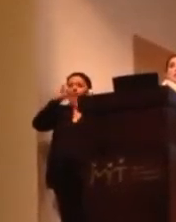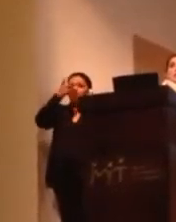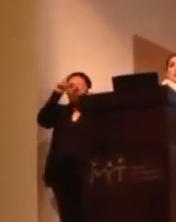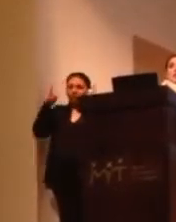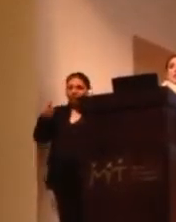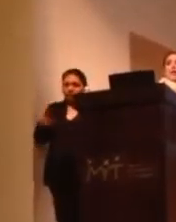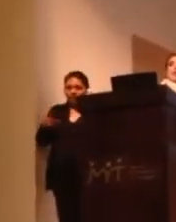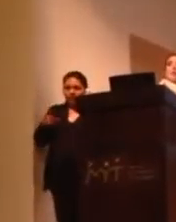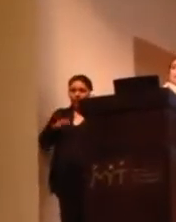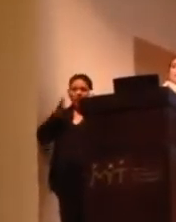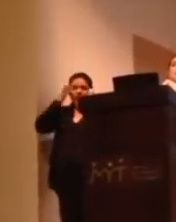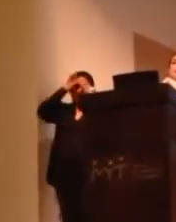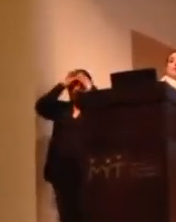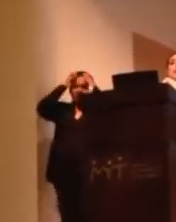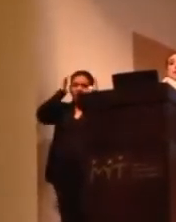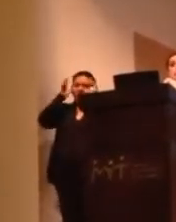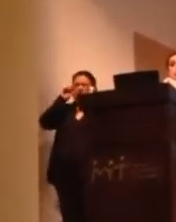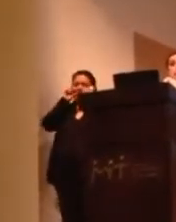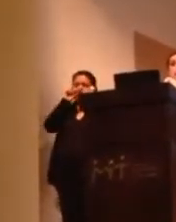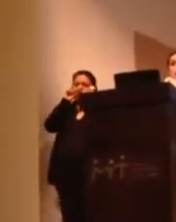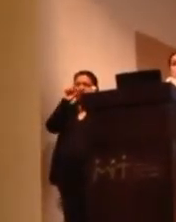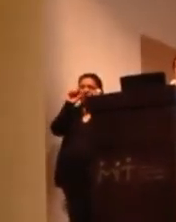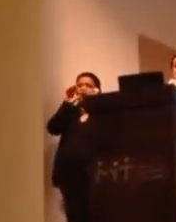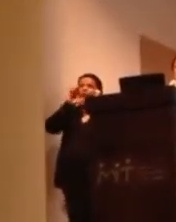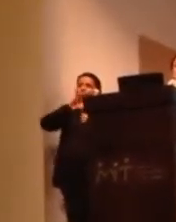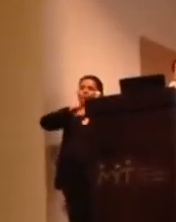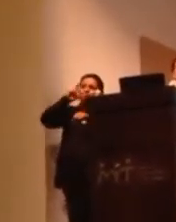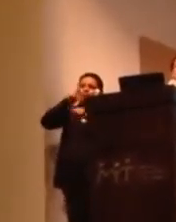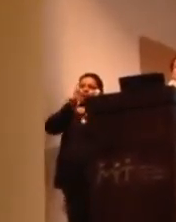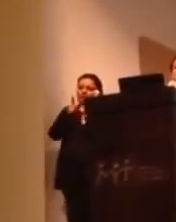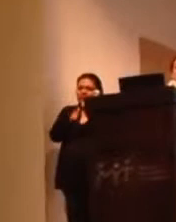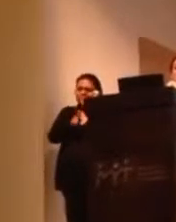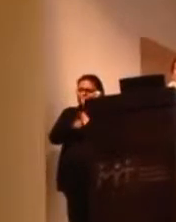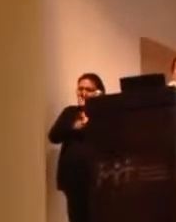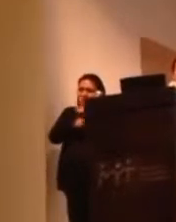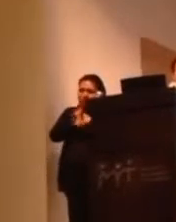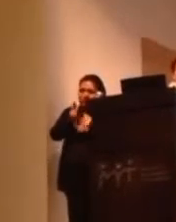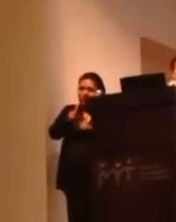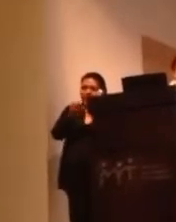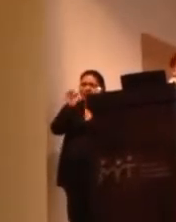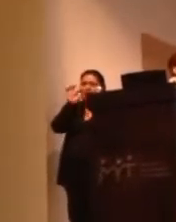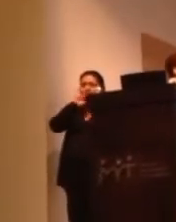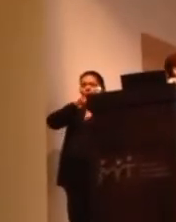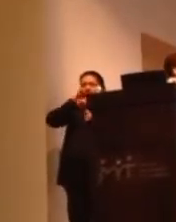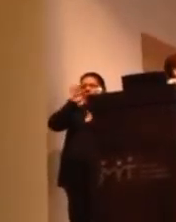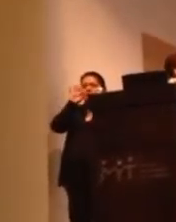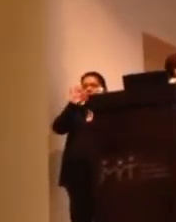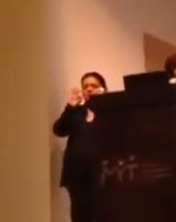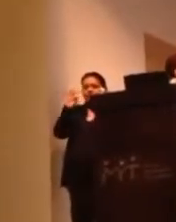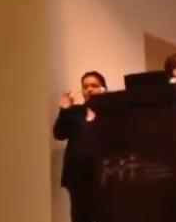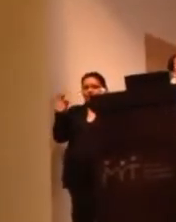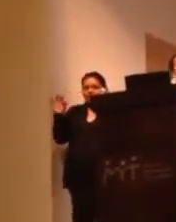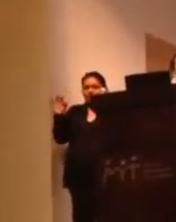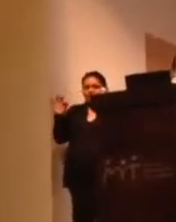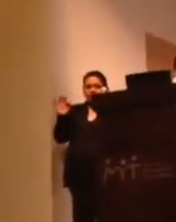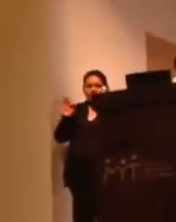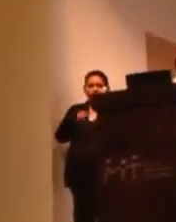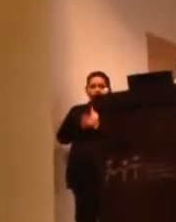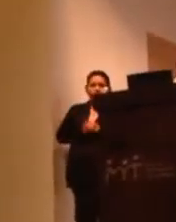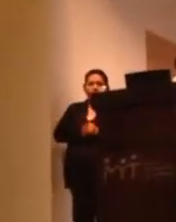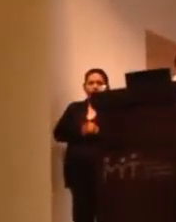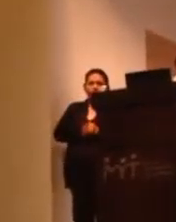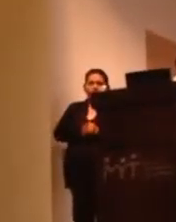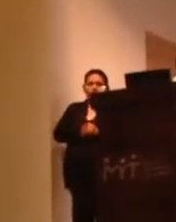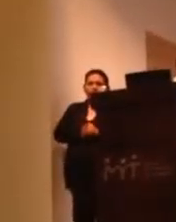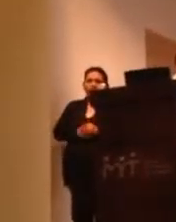esta corteza cerebral va mucho más lento e incluso es mucho más delgadita. ¿Okay?